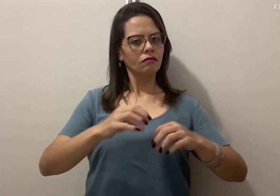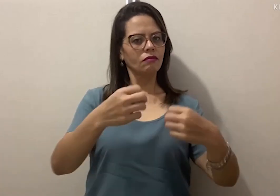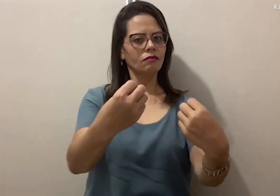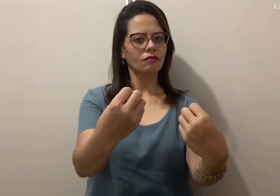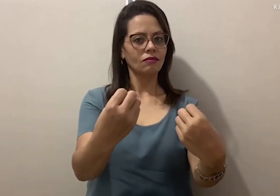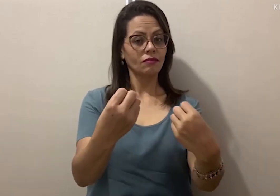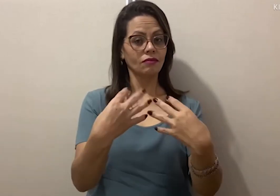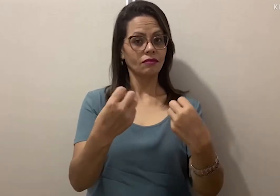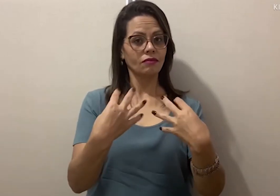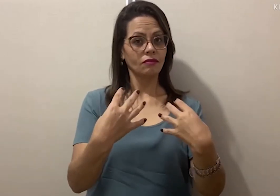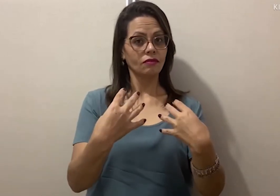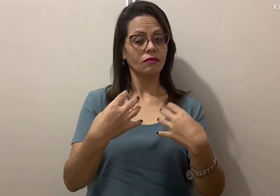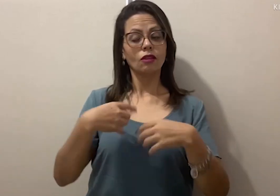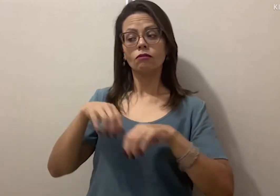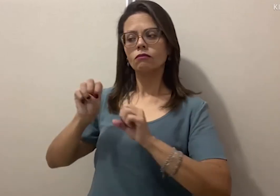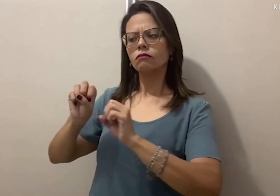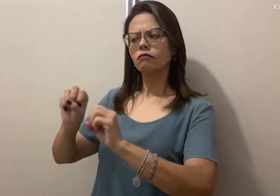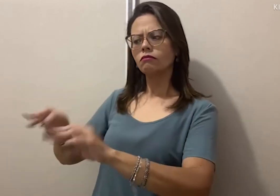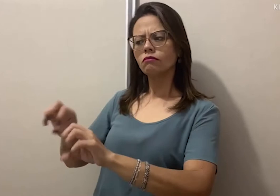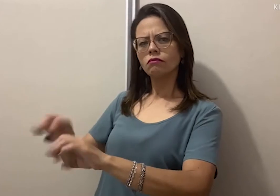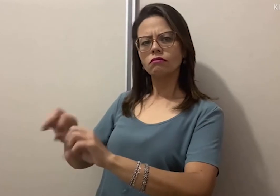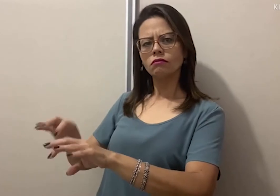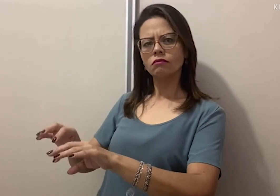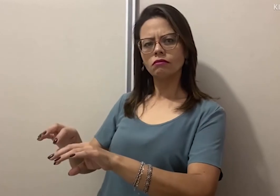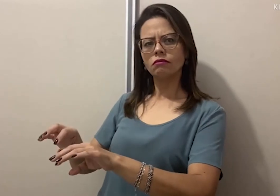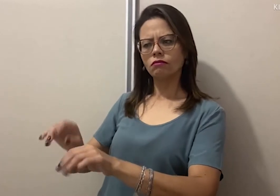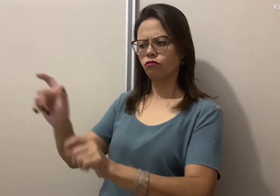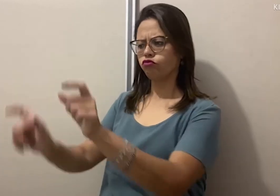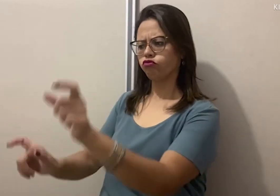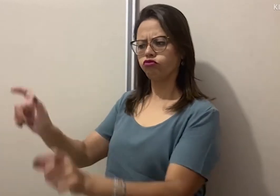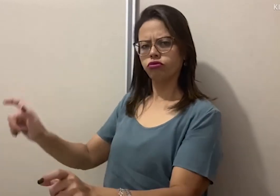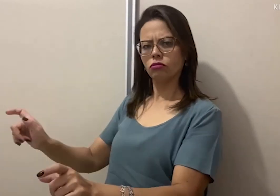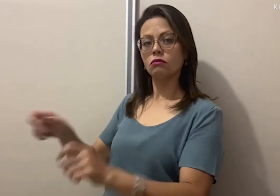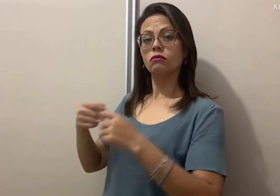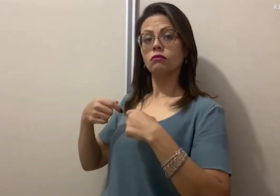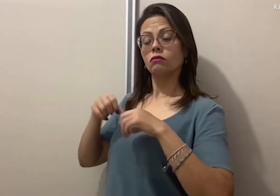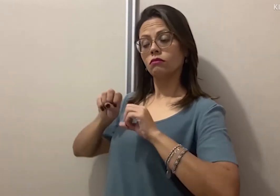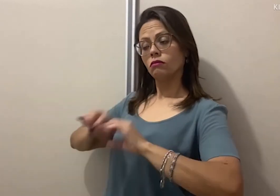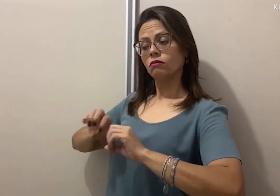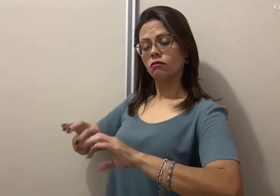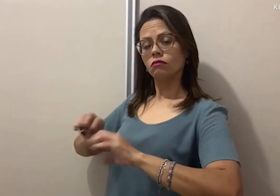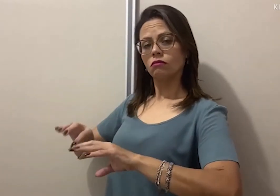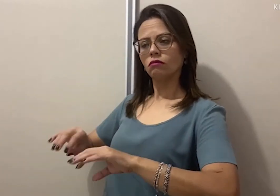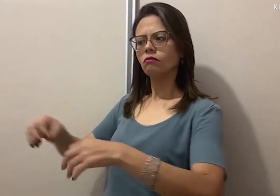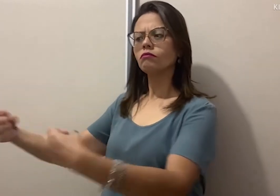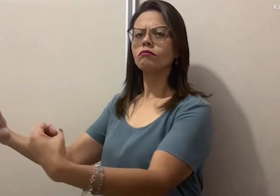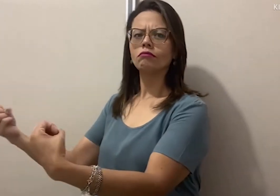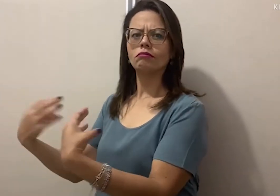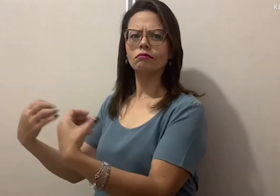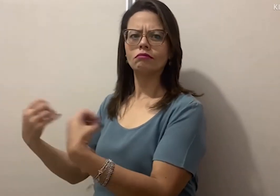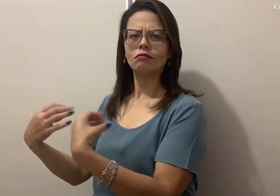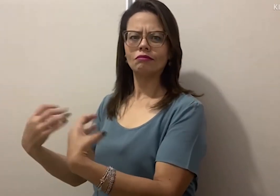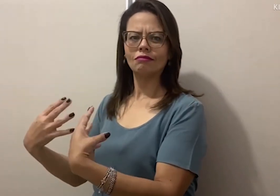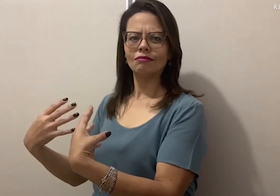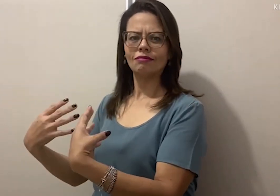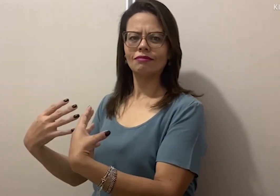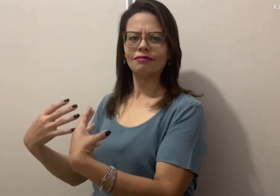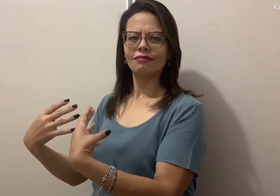Eu te ensino. Você me ensina. Eu ensino a ele, a ela, a eles. Eles me